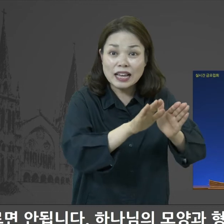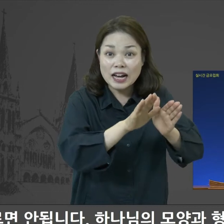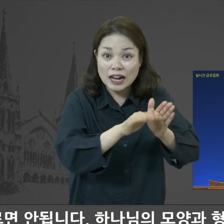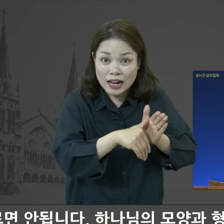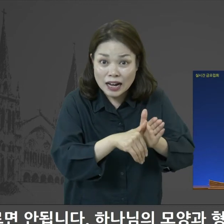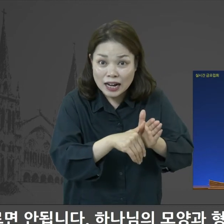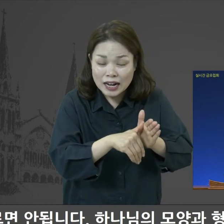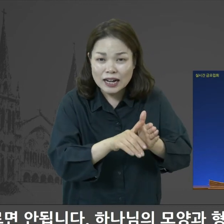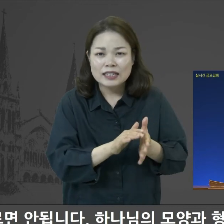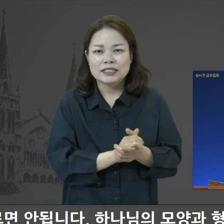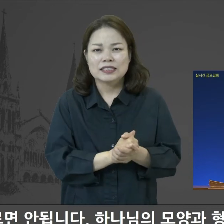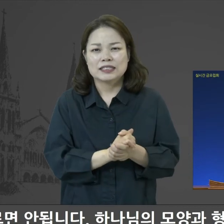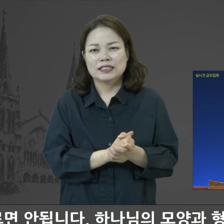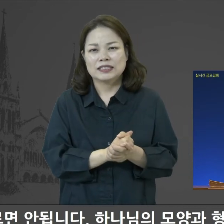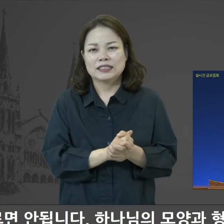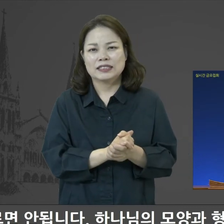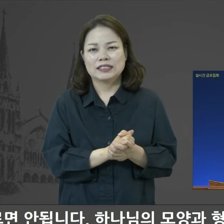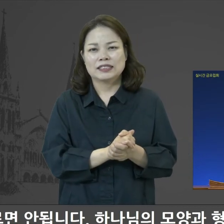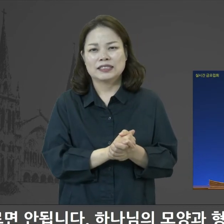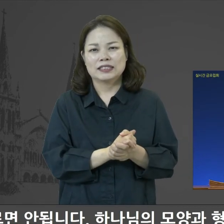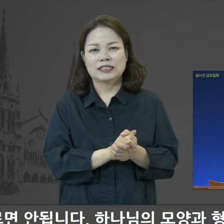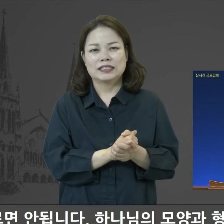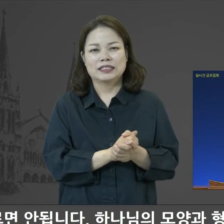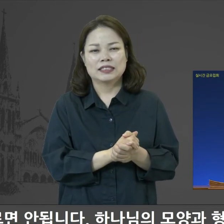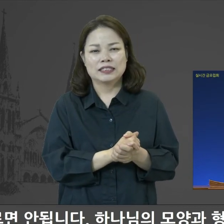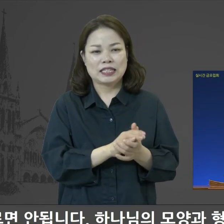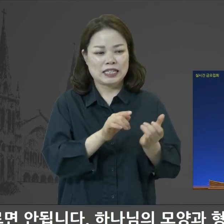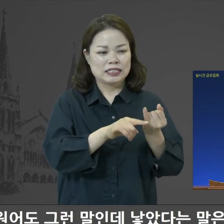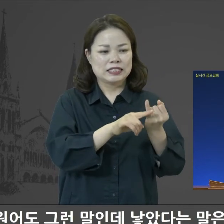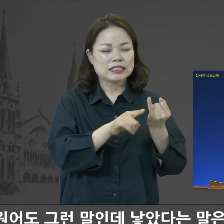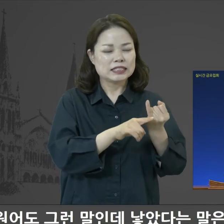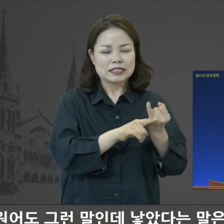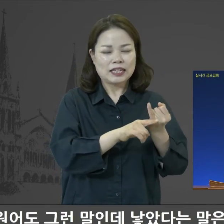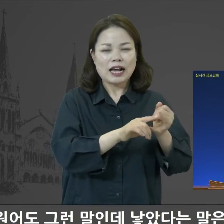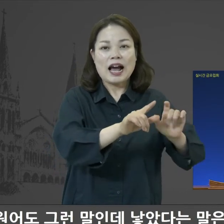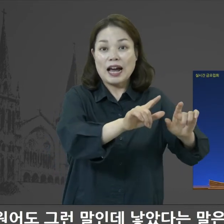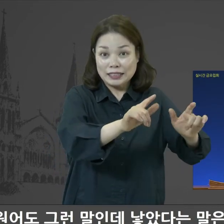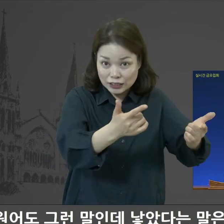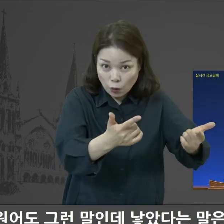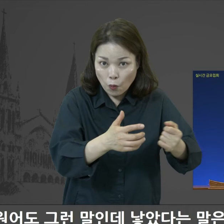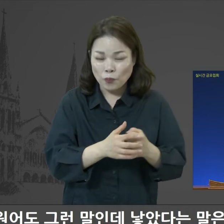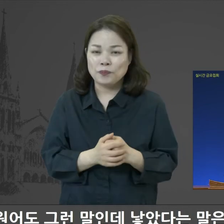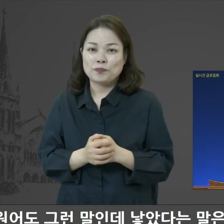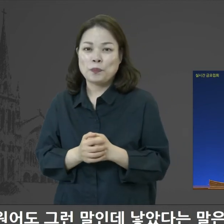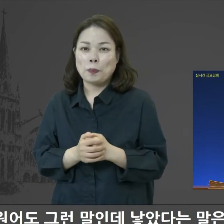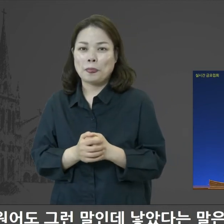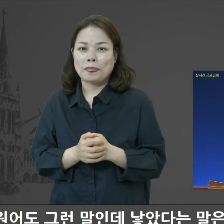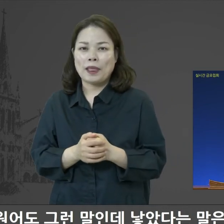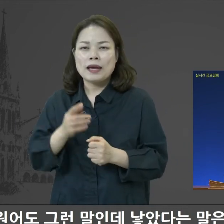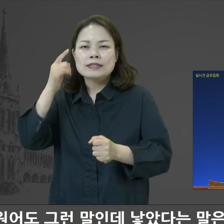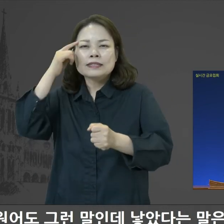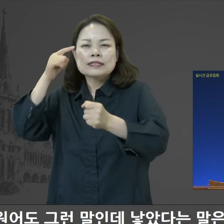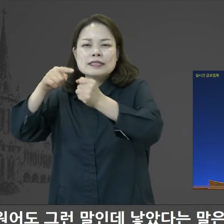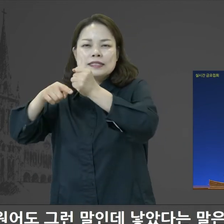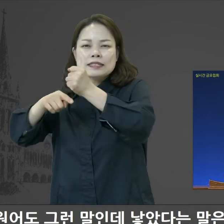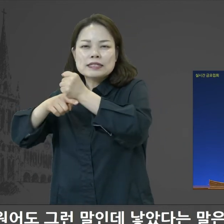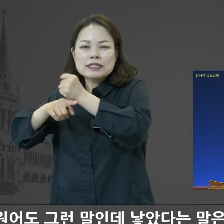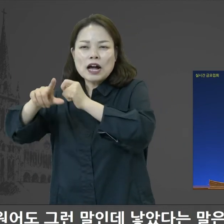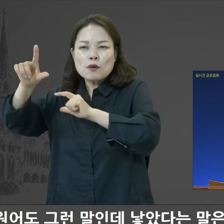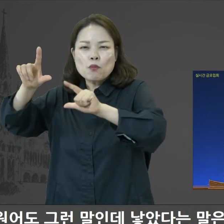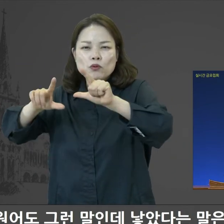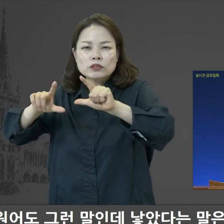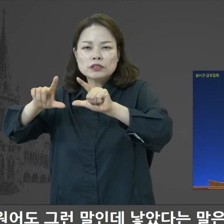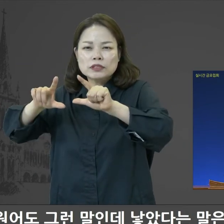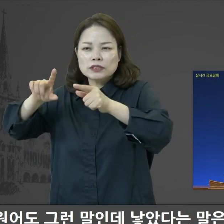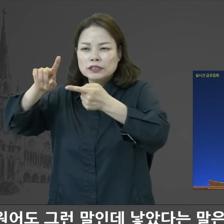이렇게 그런 잉태의 개념이 아니고, 여기는 그 뜻과 모습이